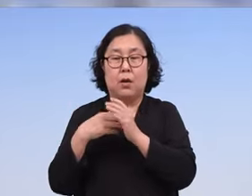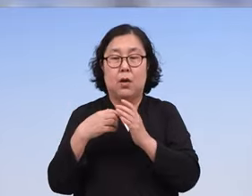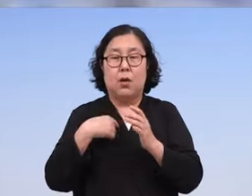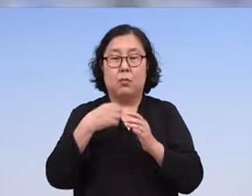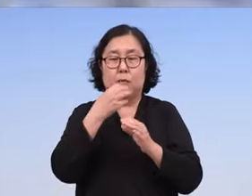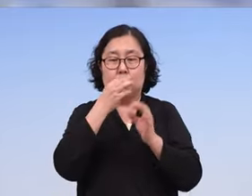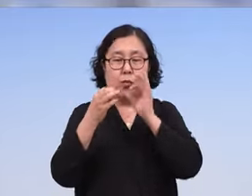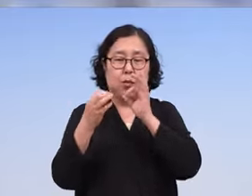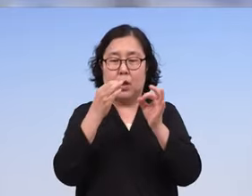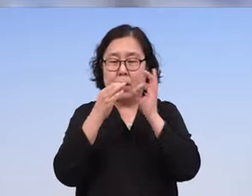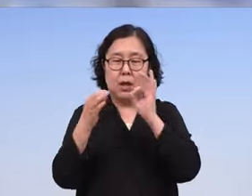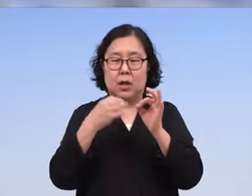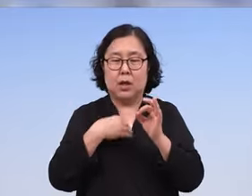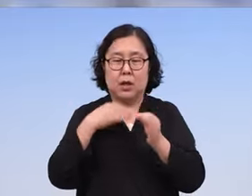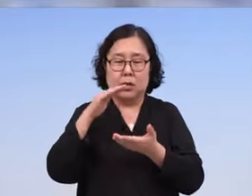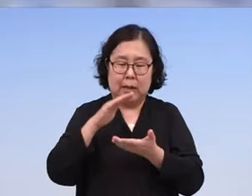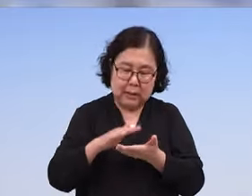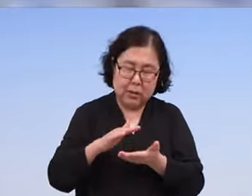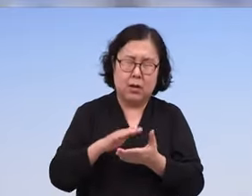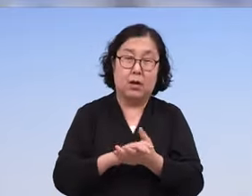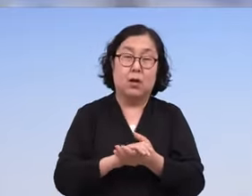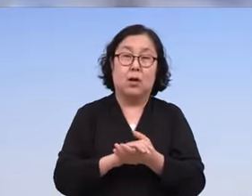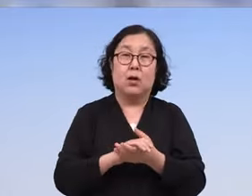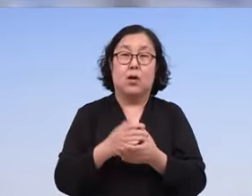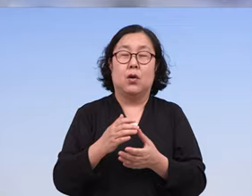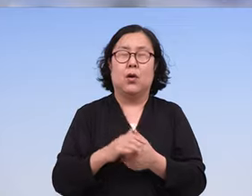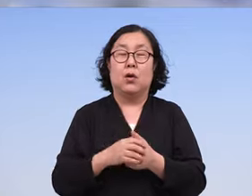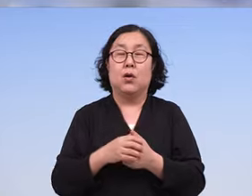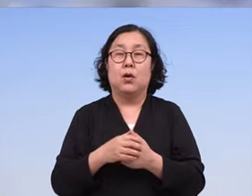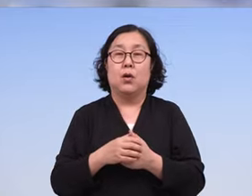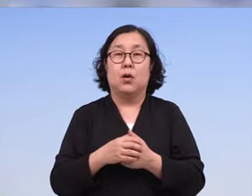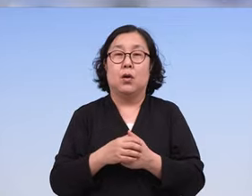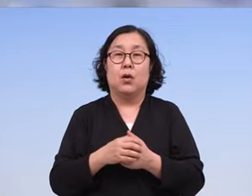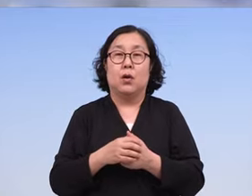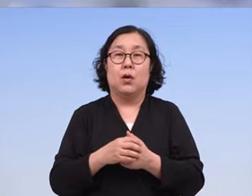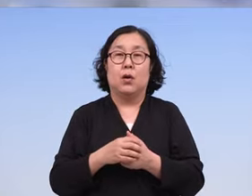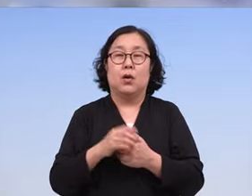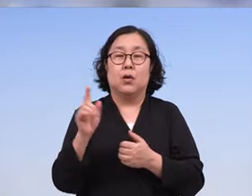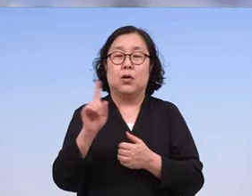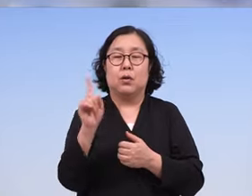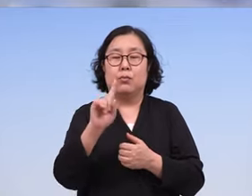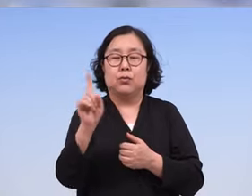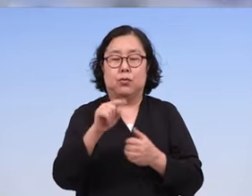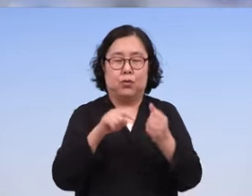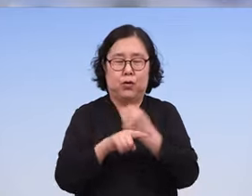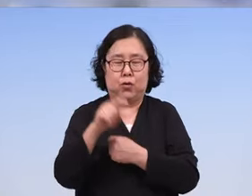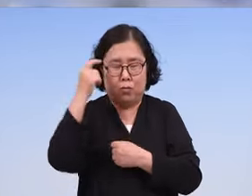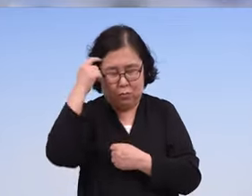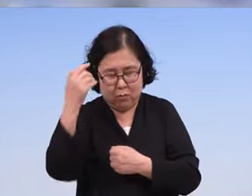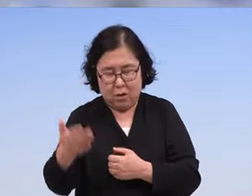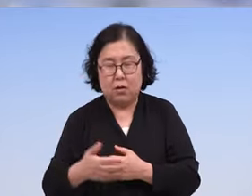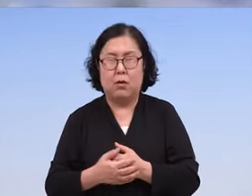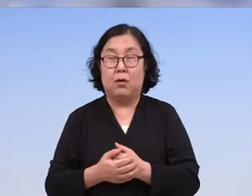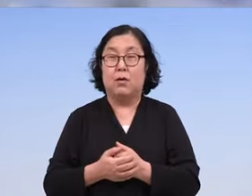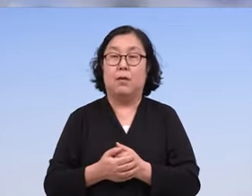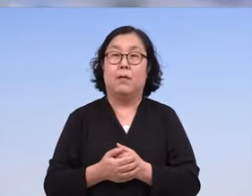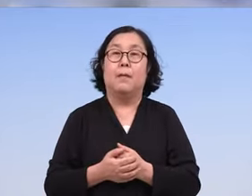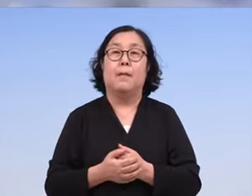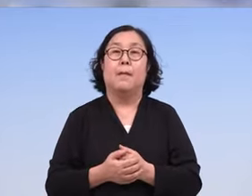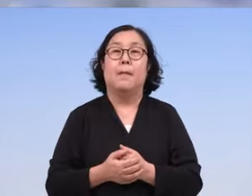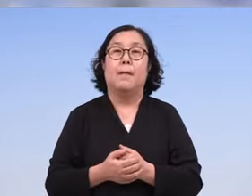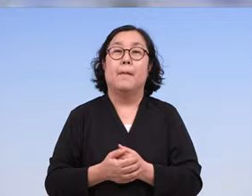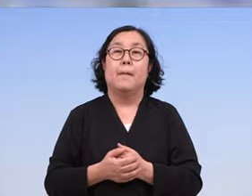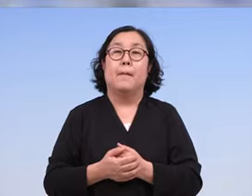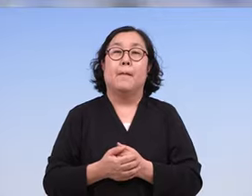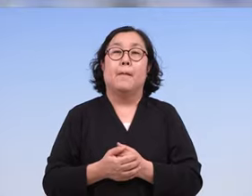저하고 대화만 하면 목소리를 착 깔아요. 근데 너 꿈 넘어 꿈이라고 들어봤니? 그랬더니 그게 무슨 뜻인데요?